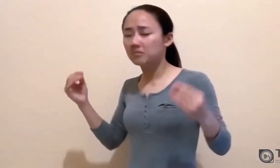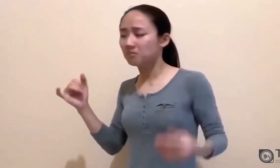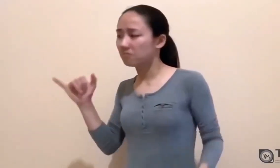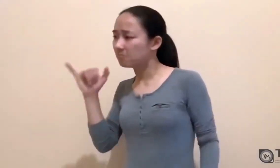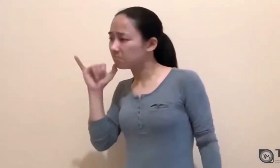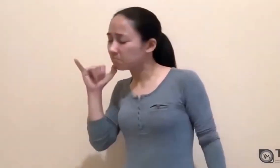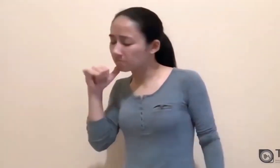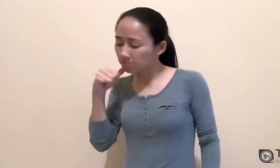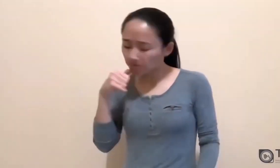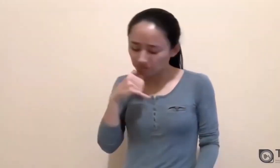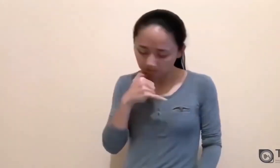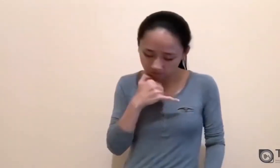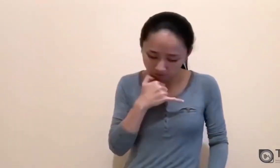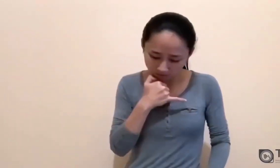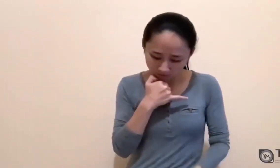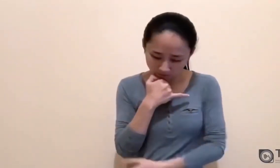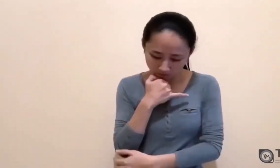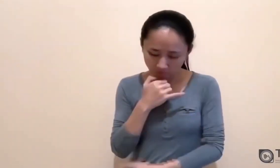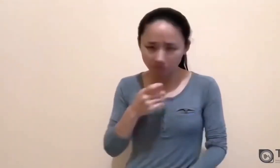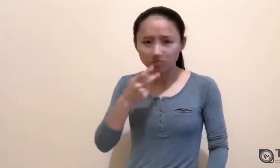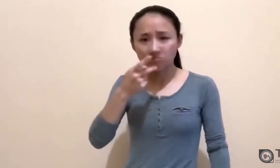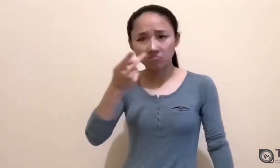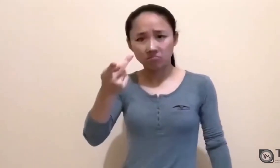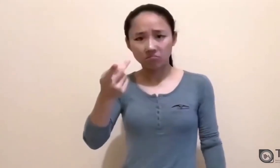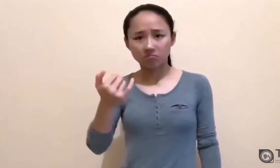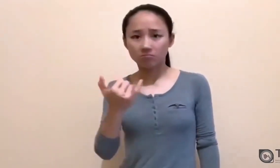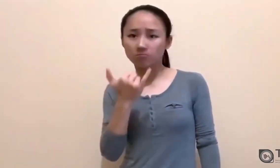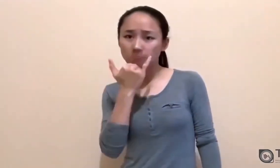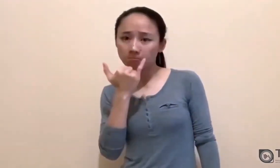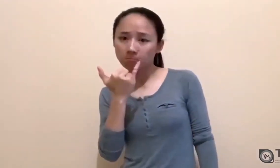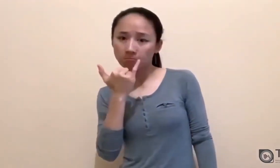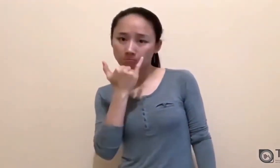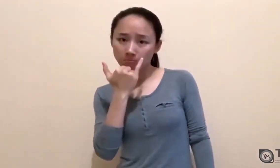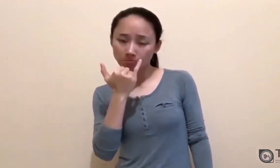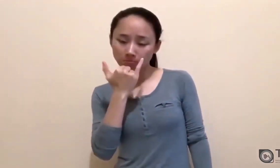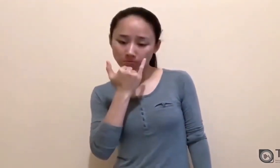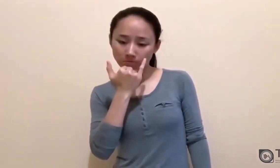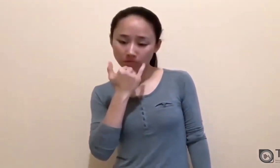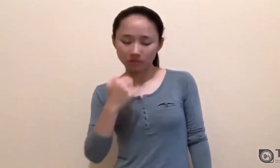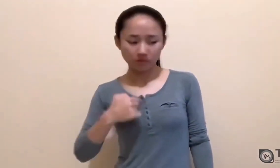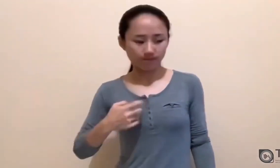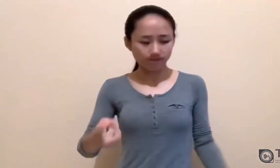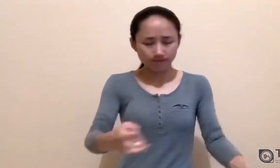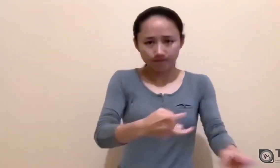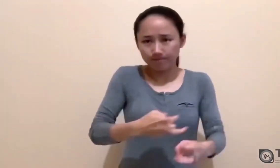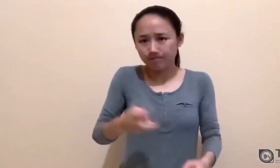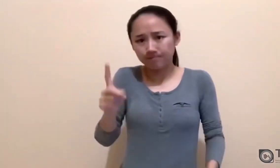E a raposa então ficou muito triste. Pediu desculpa para a cegonha